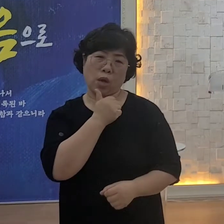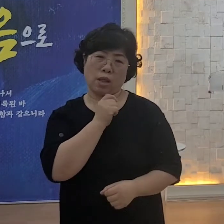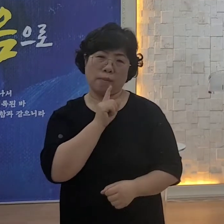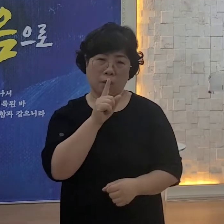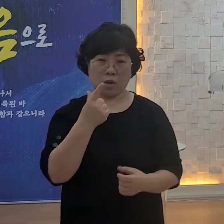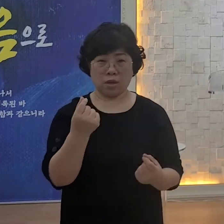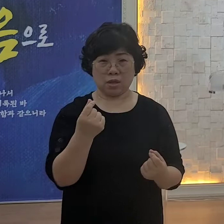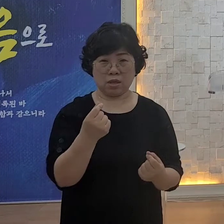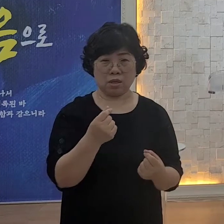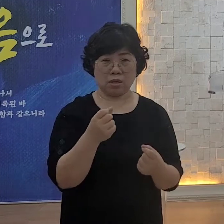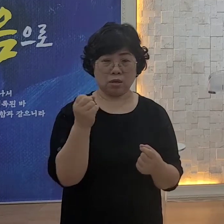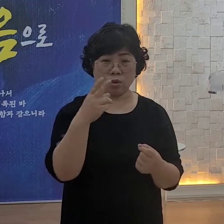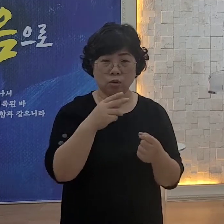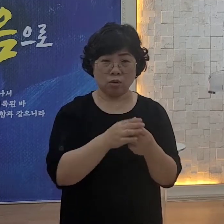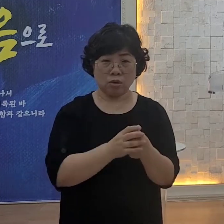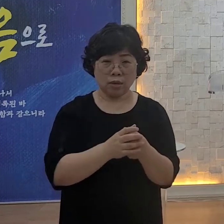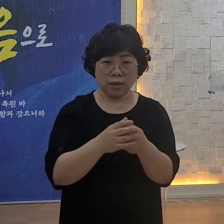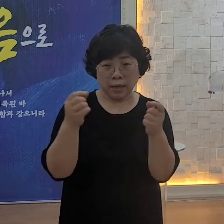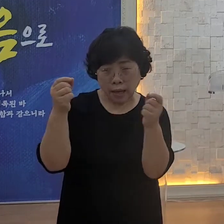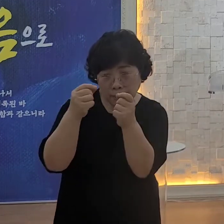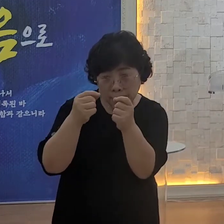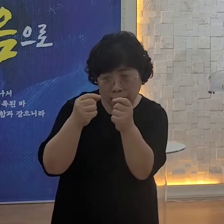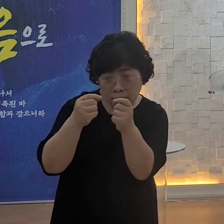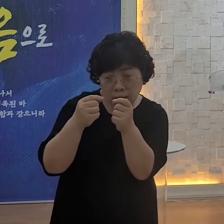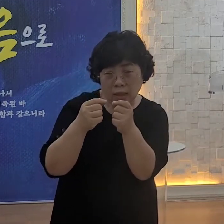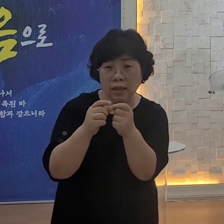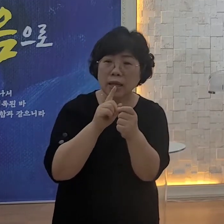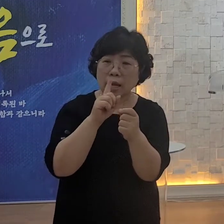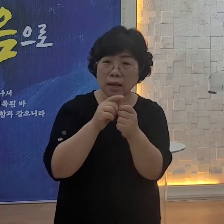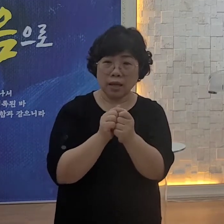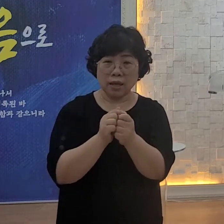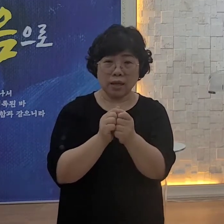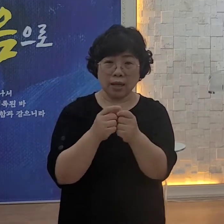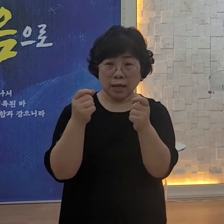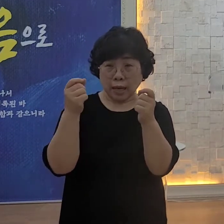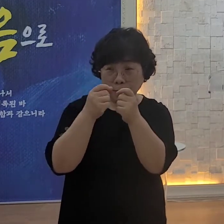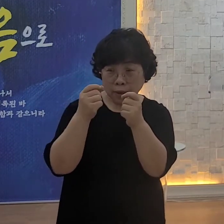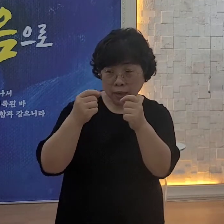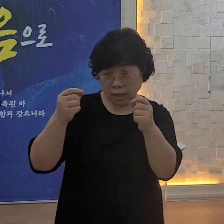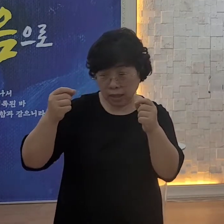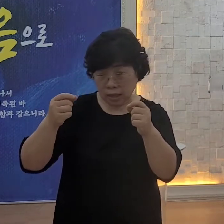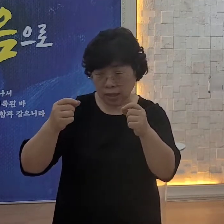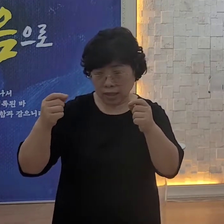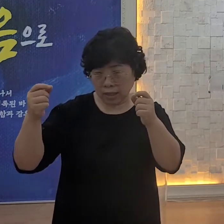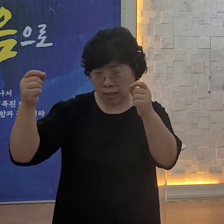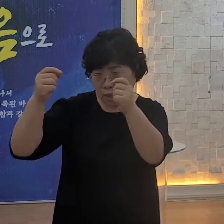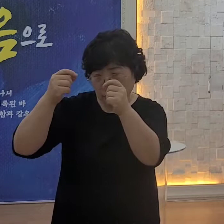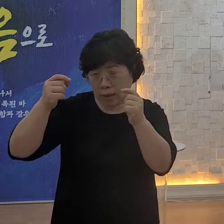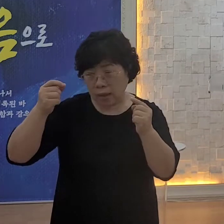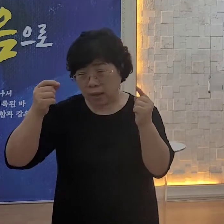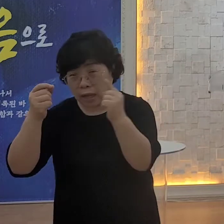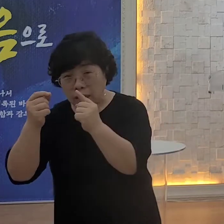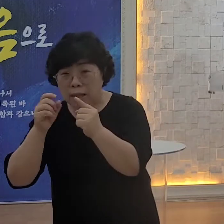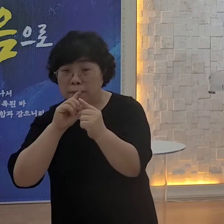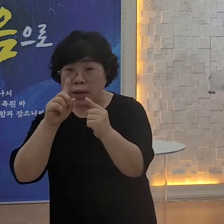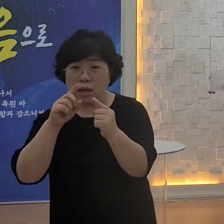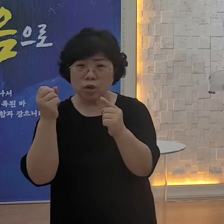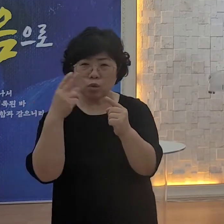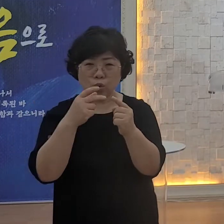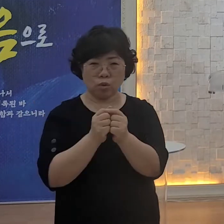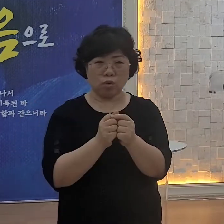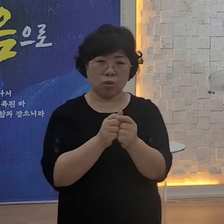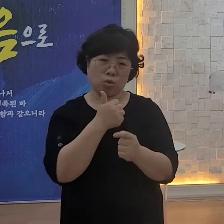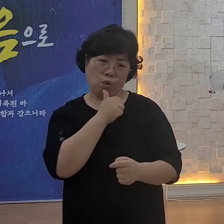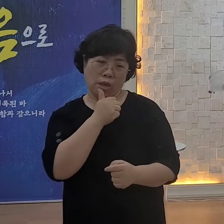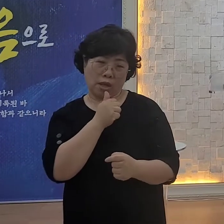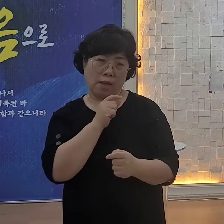소개하다 또는 접근하다 이런 뜻입니다. 들어간다는 말이 그냥 우리가 마음대로 하나님 앞에 나아가고